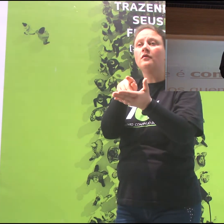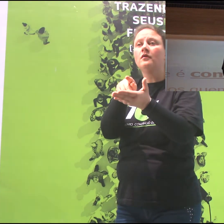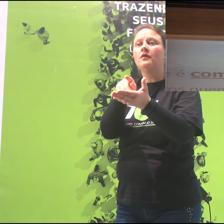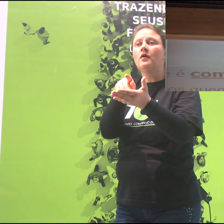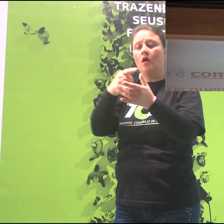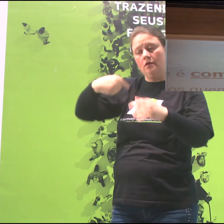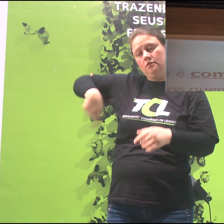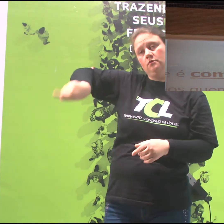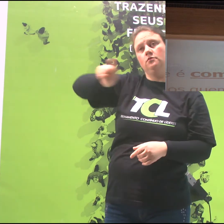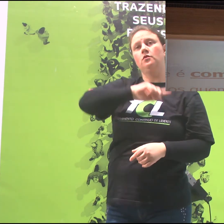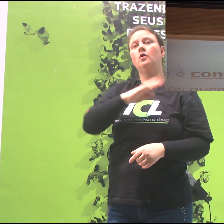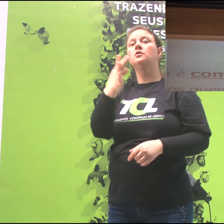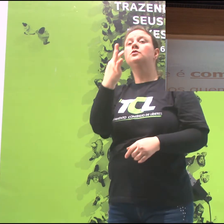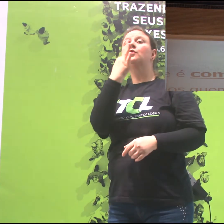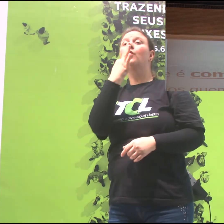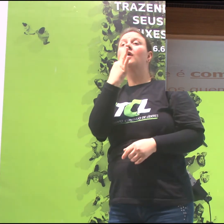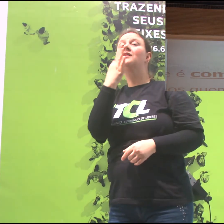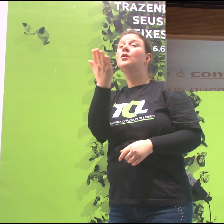aonde?